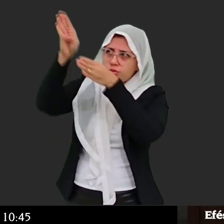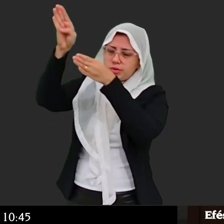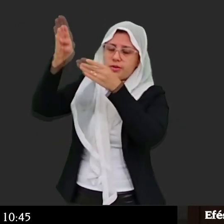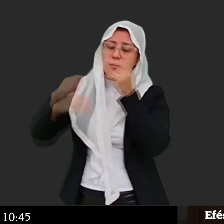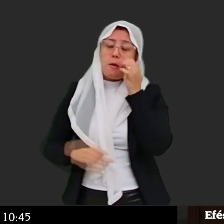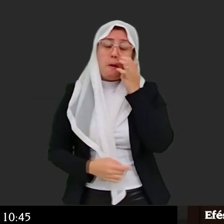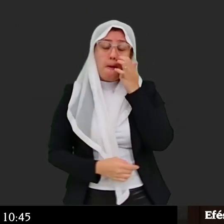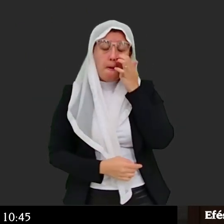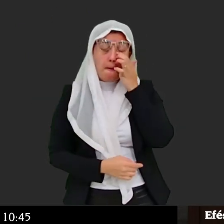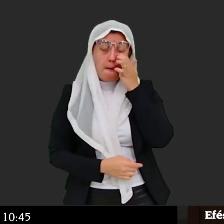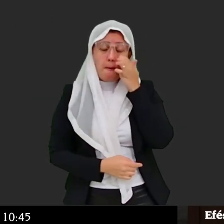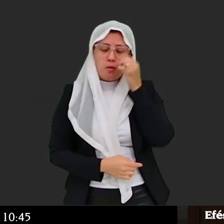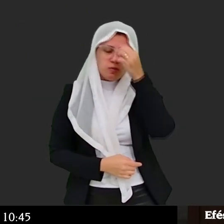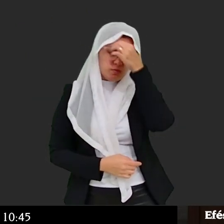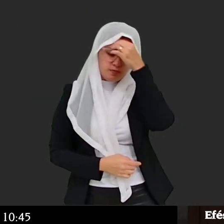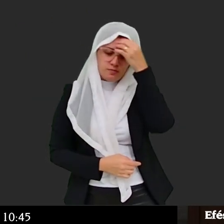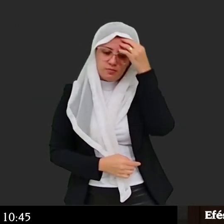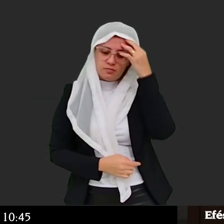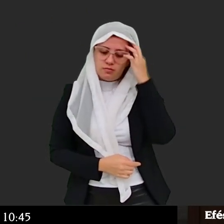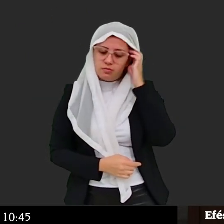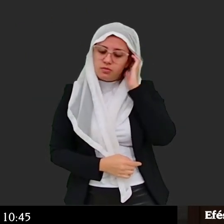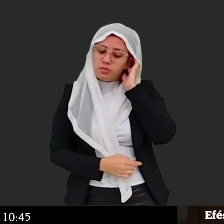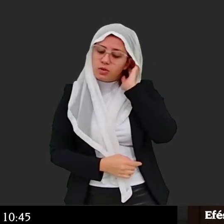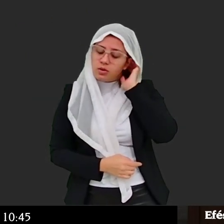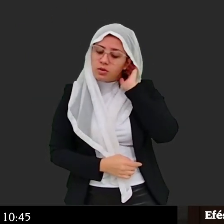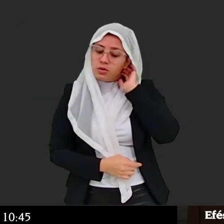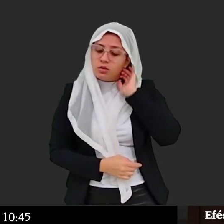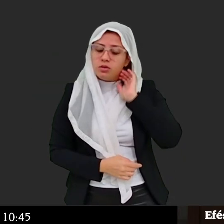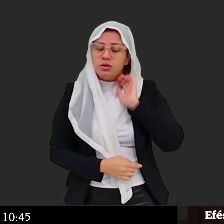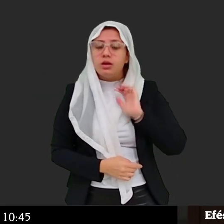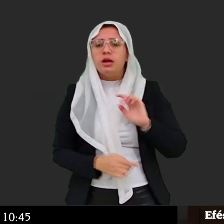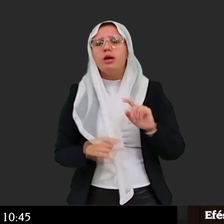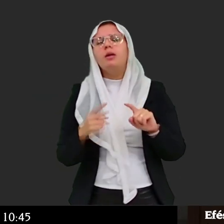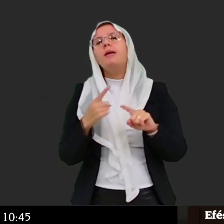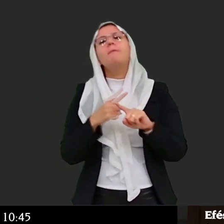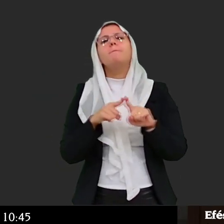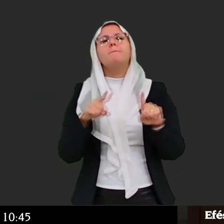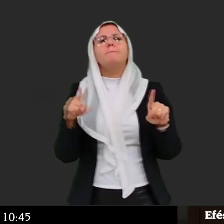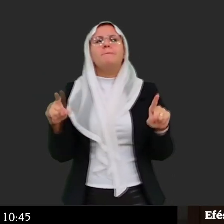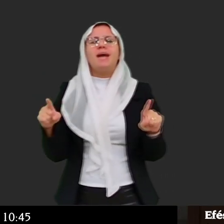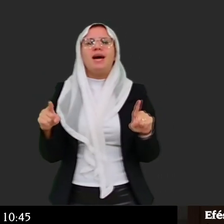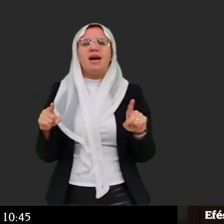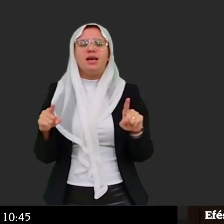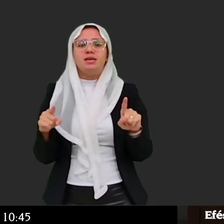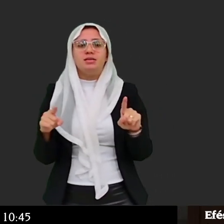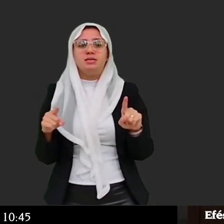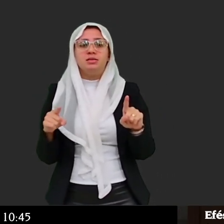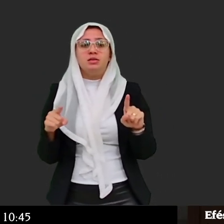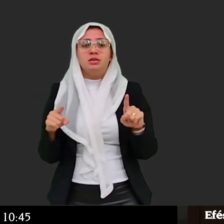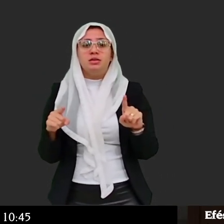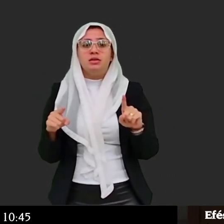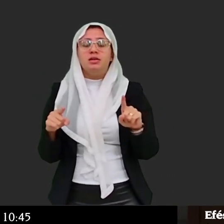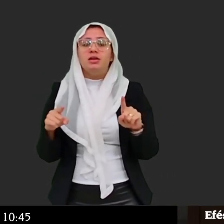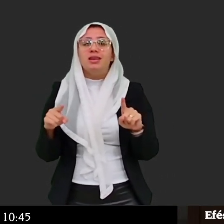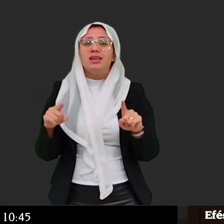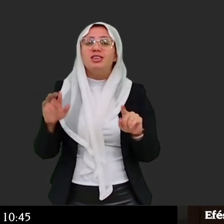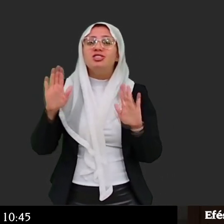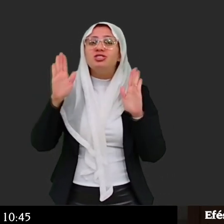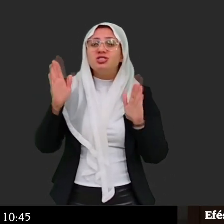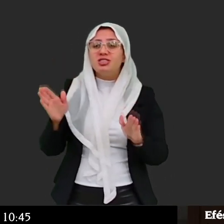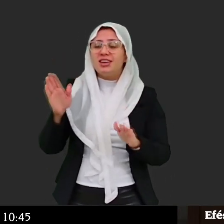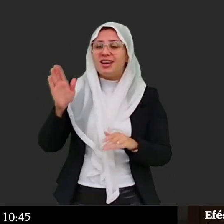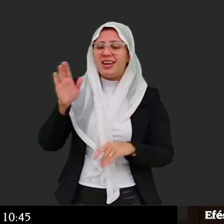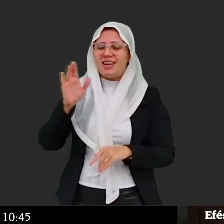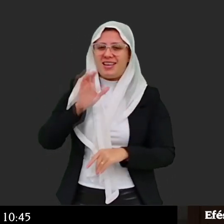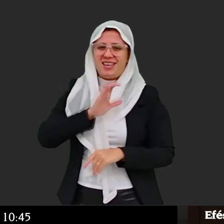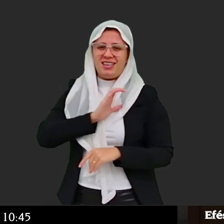Mas depois ele diz assim: mas a graça foi dada a cada um de nós segundo a medida do dom de Cristo.